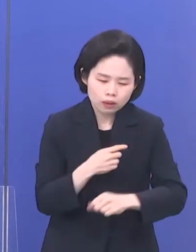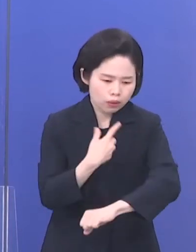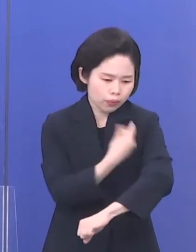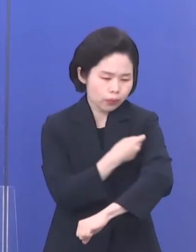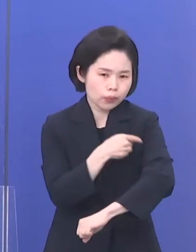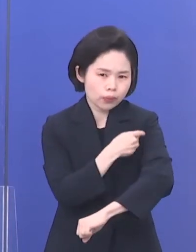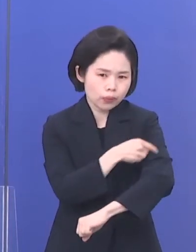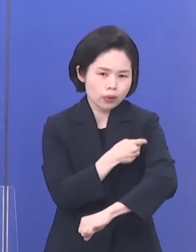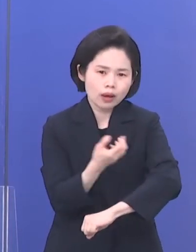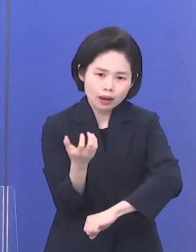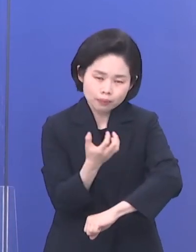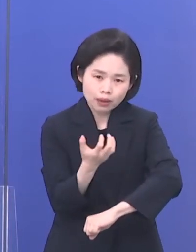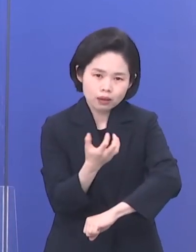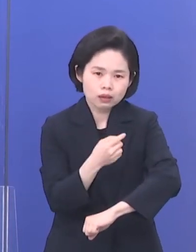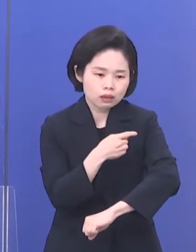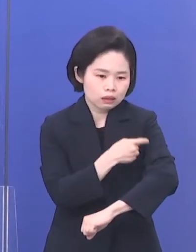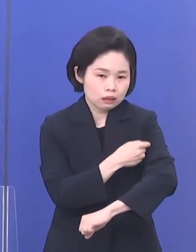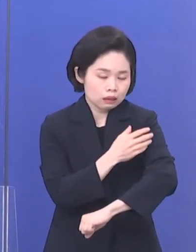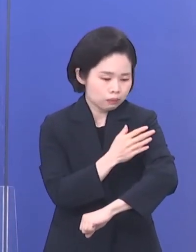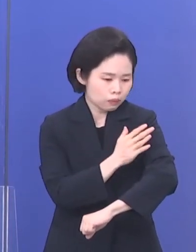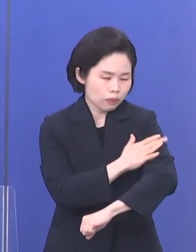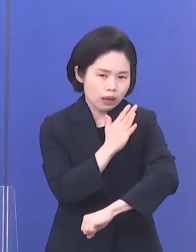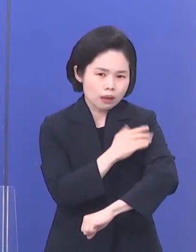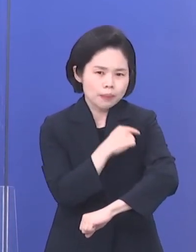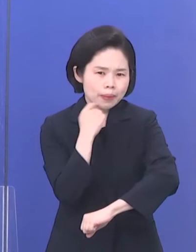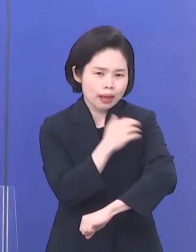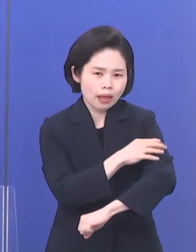통증, 주사 부위 발적 등이었습니다.